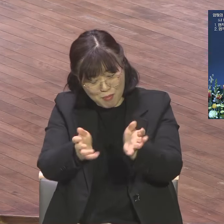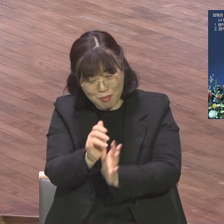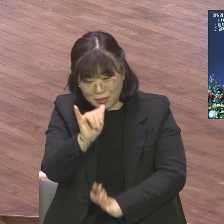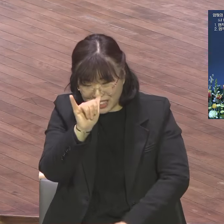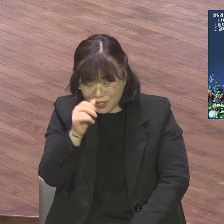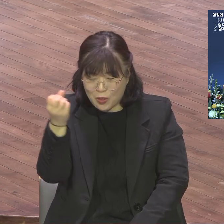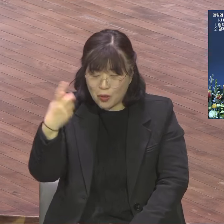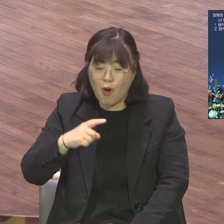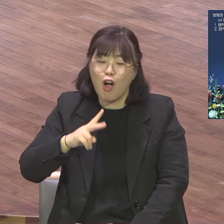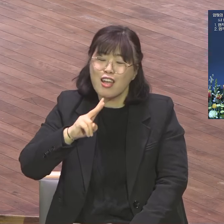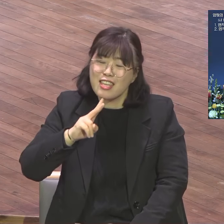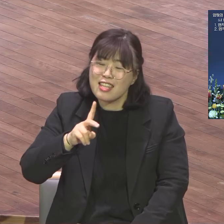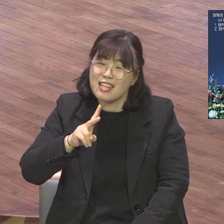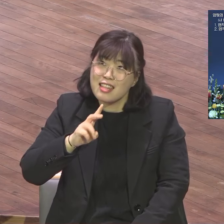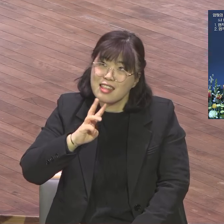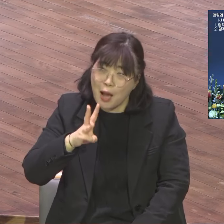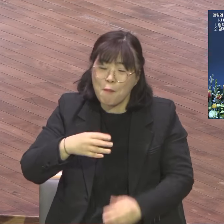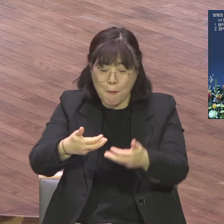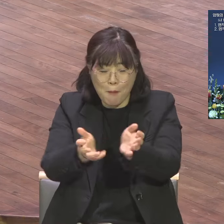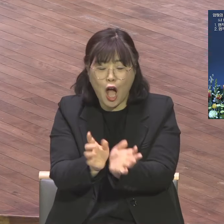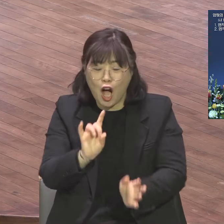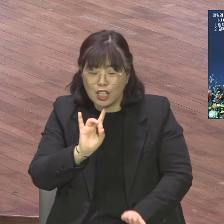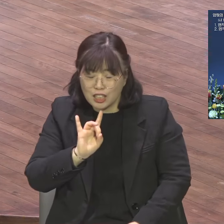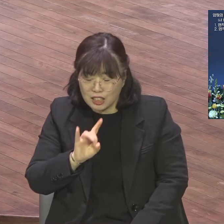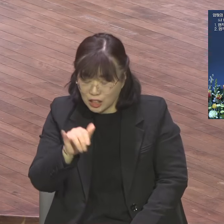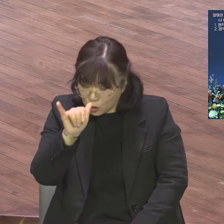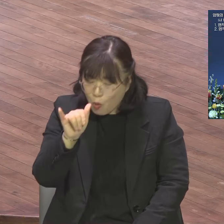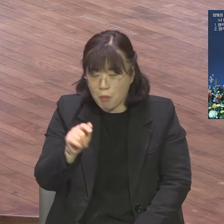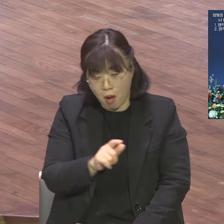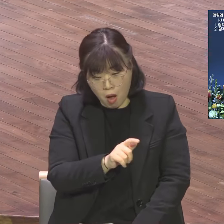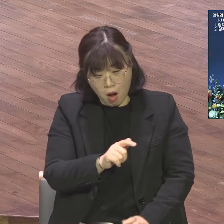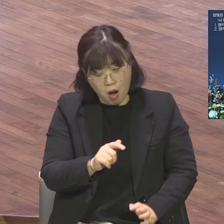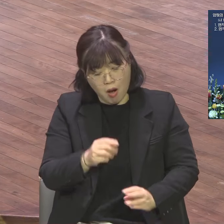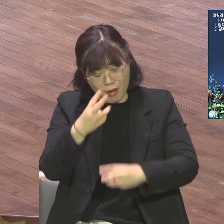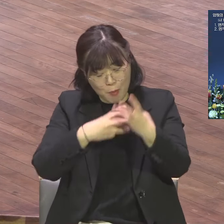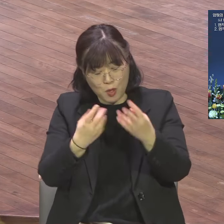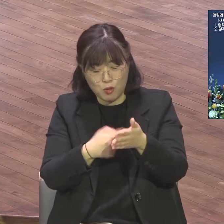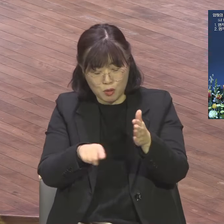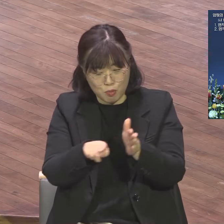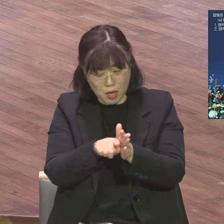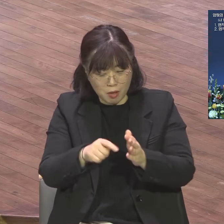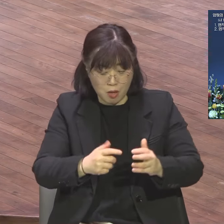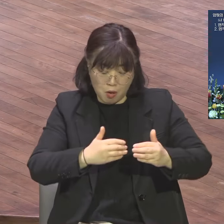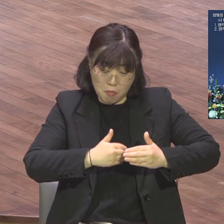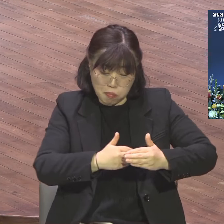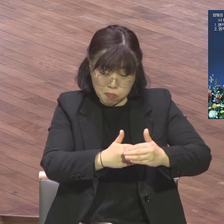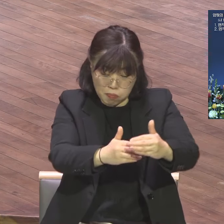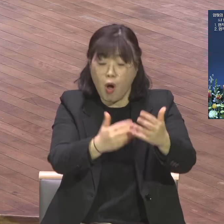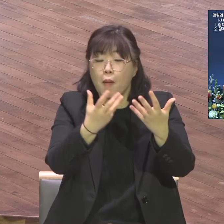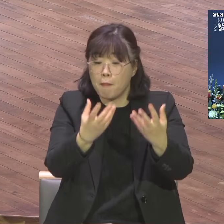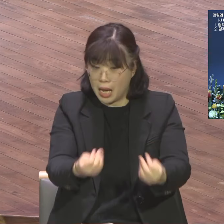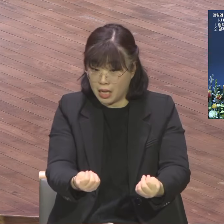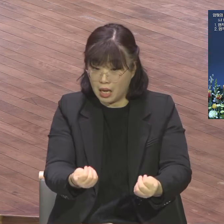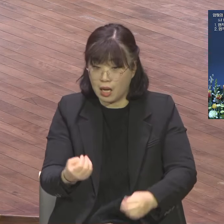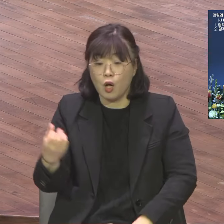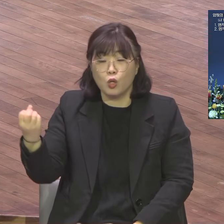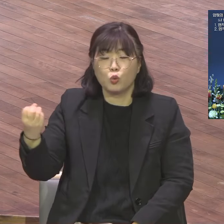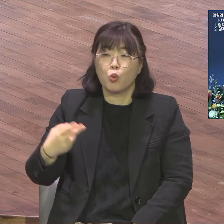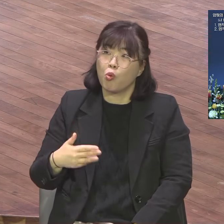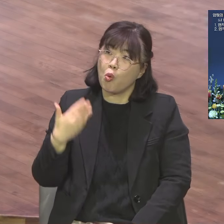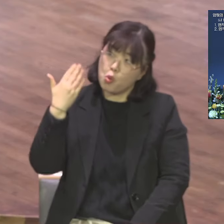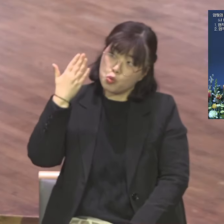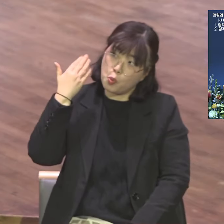이 청년들이 말이야 막 그냥 이 새벽기담 특별 새벽기담이 막 교회를 위해 부르짖지 저 종들 위해 이런 불러